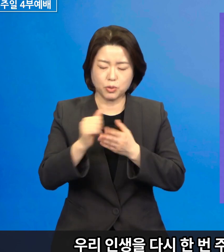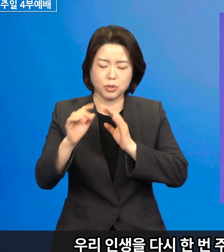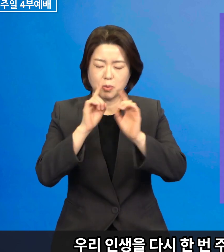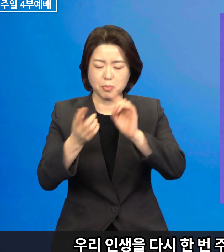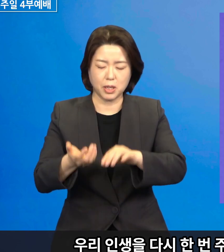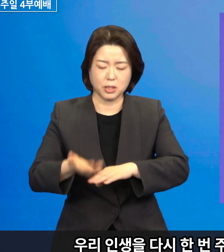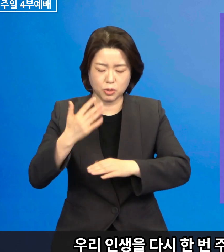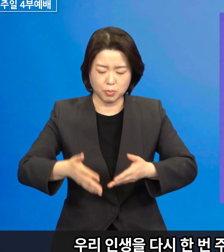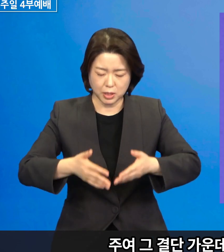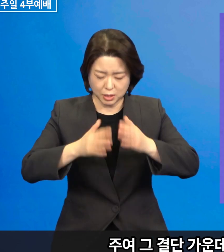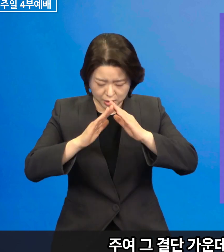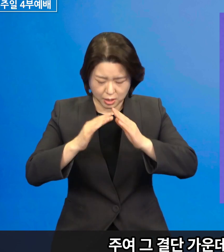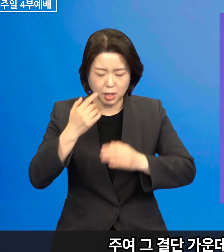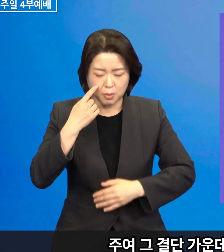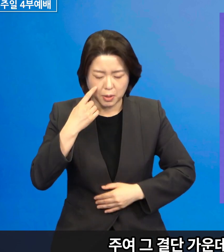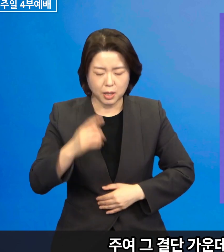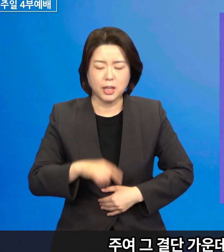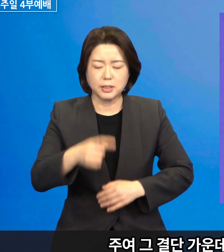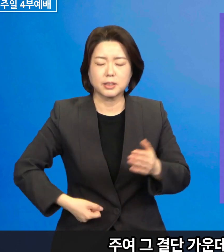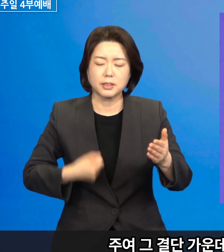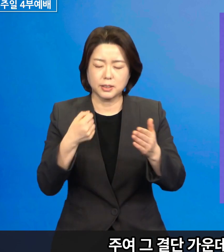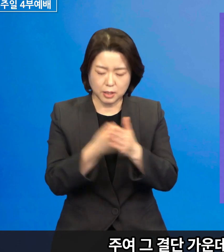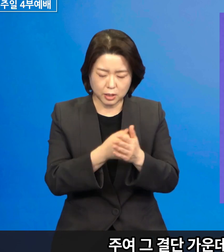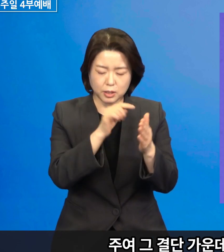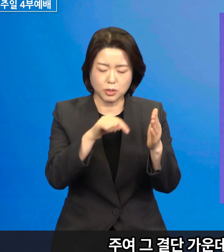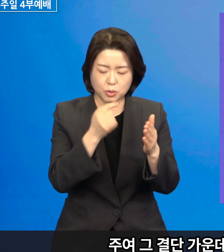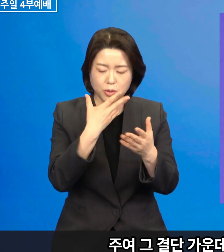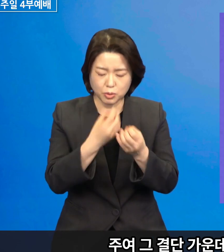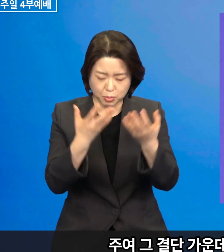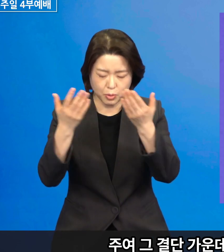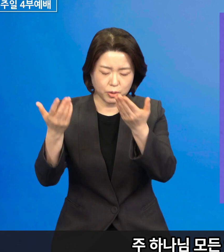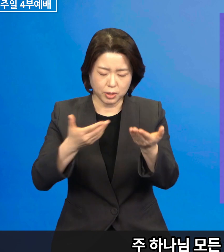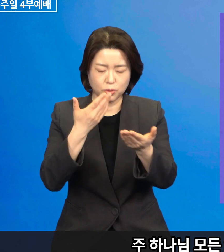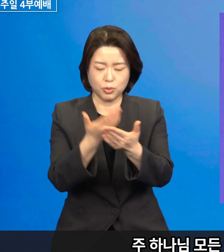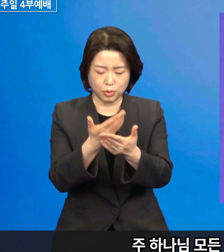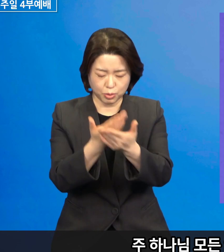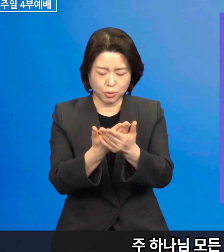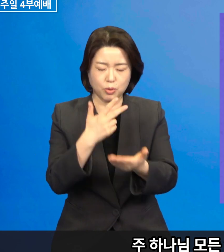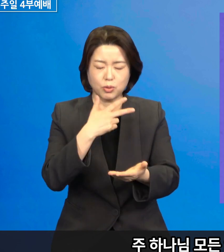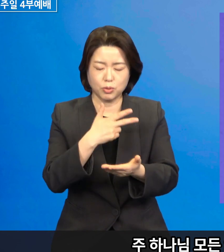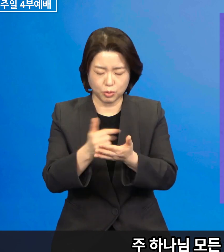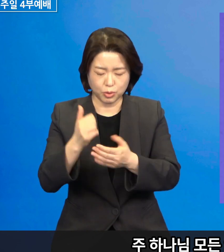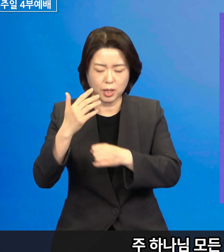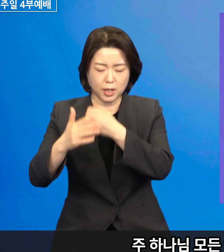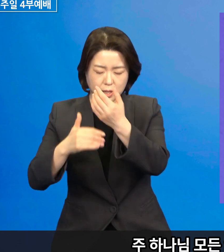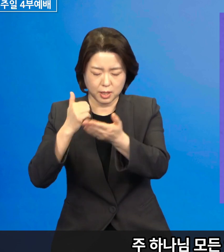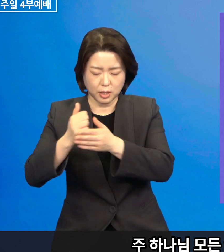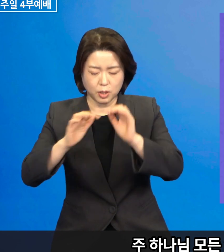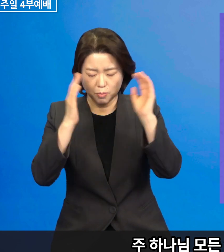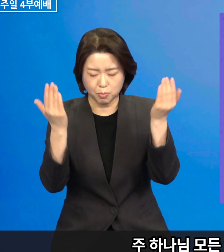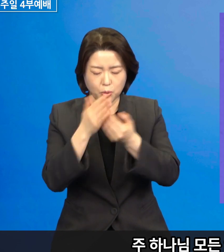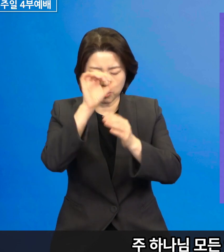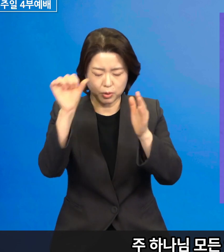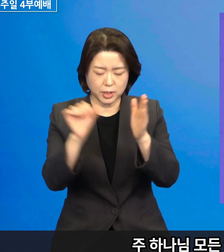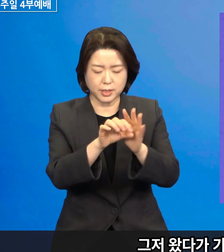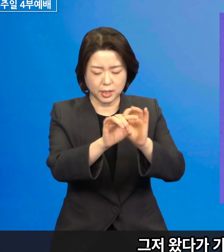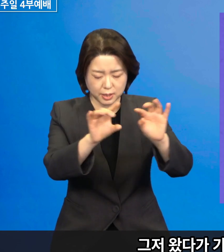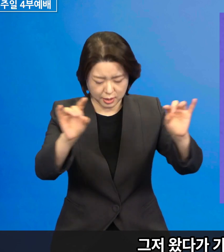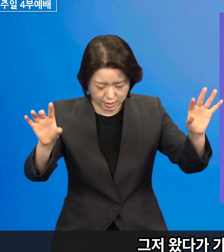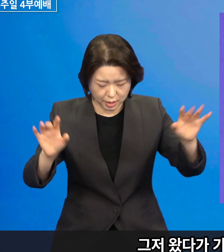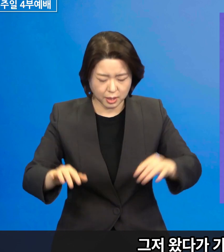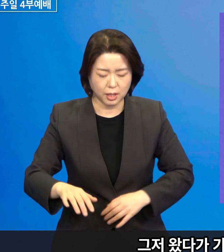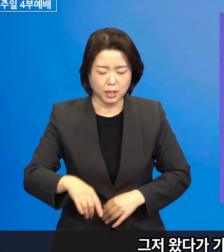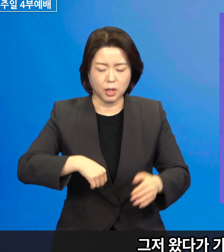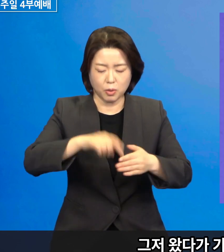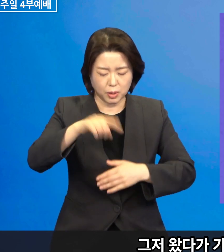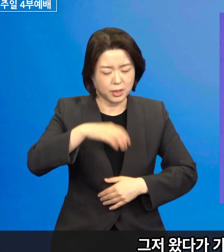위에 짓고자 하오니 주여 그 결단 가운데 축복하여 주시옵시고 주여 하나님, 모든 인생들 한 명 한 명 그저